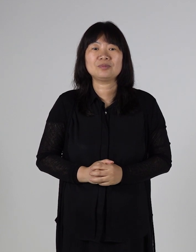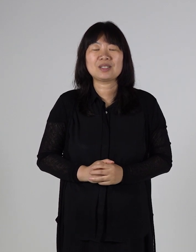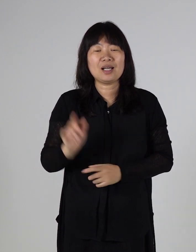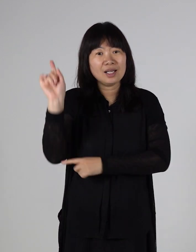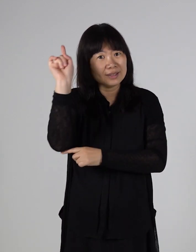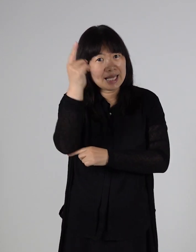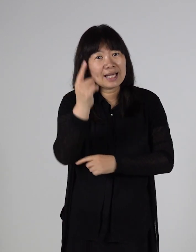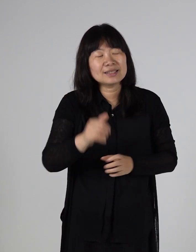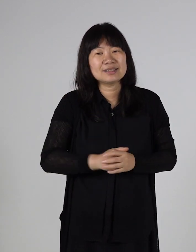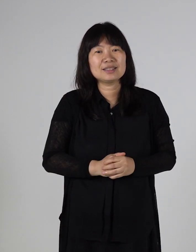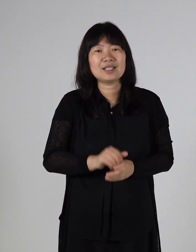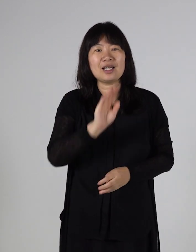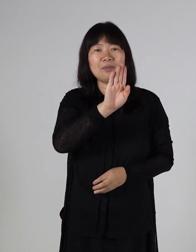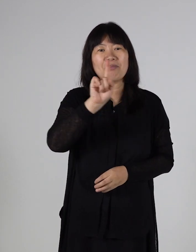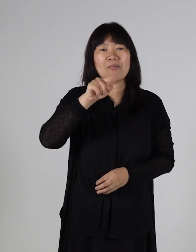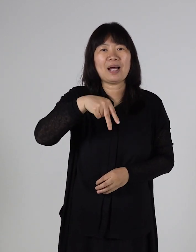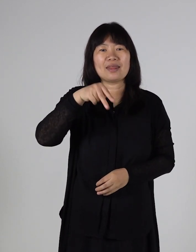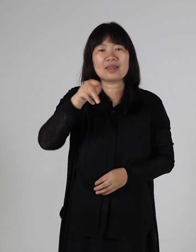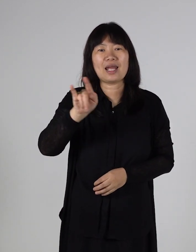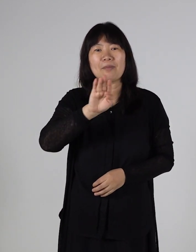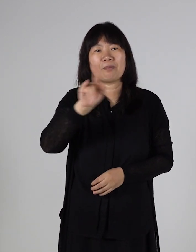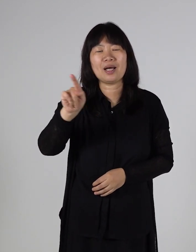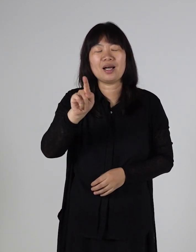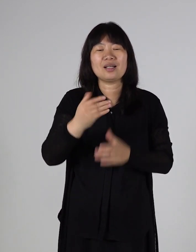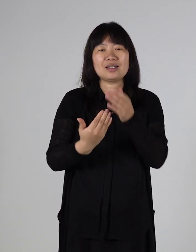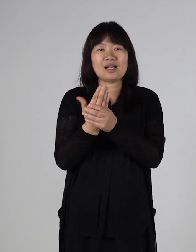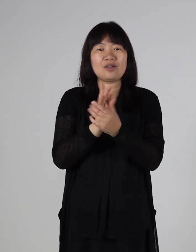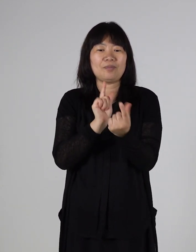다윗이 밧세바 사건을 겪은 후에